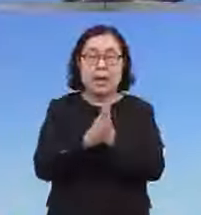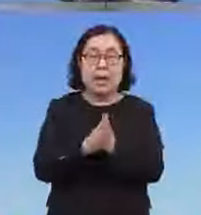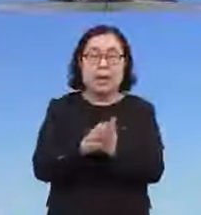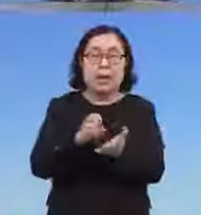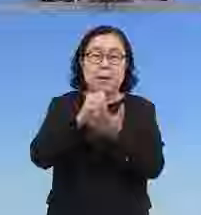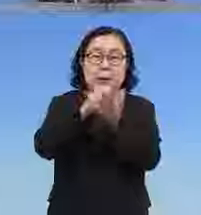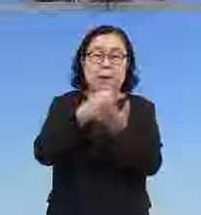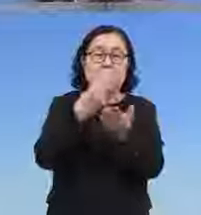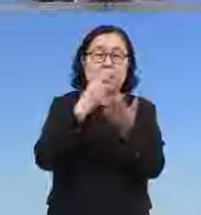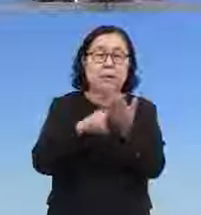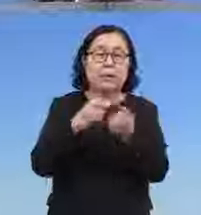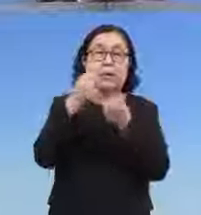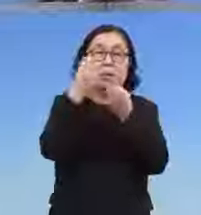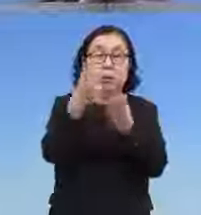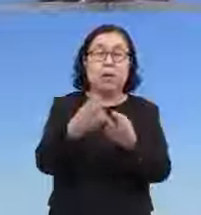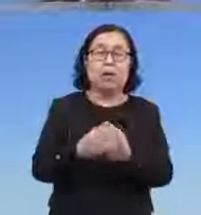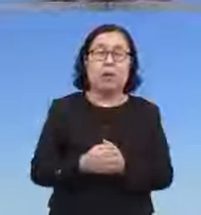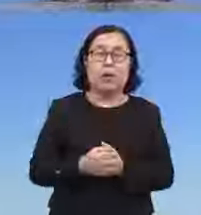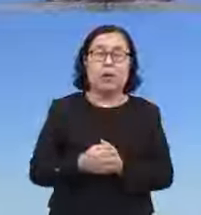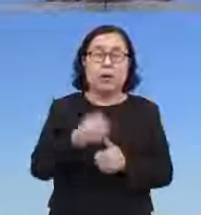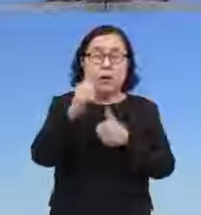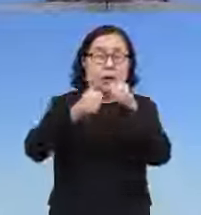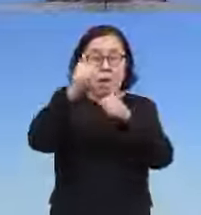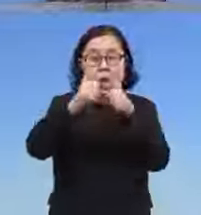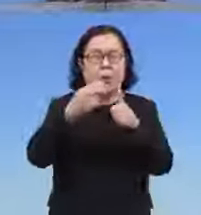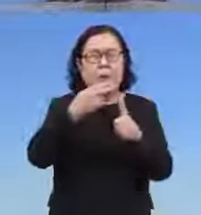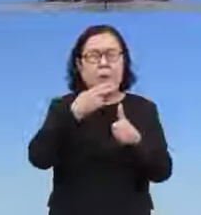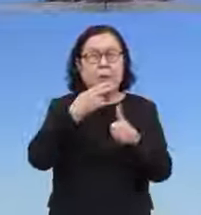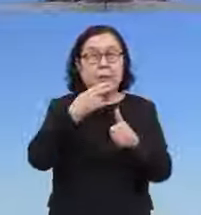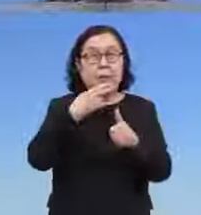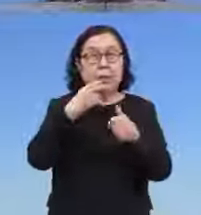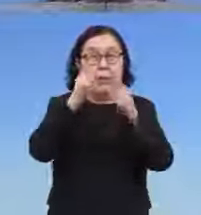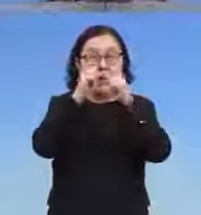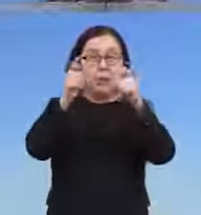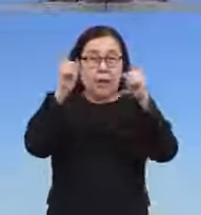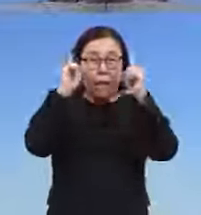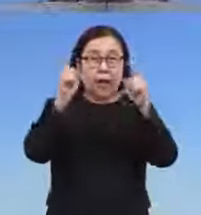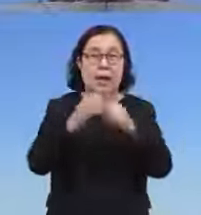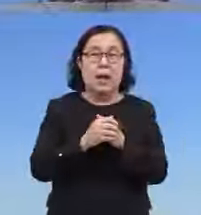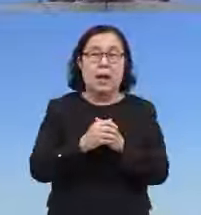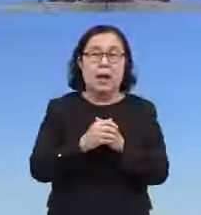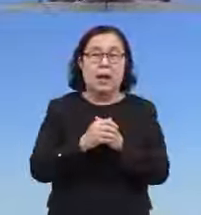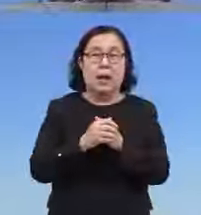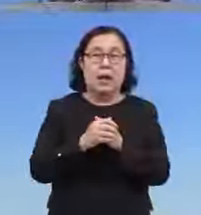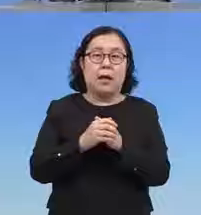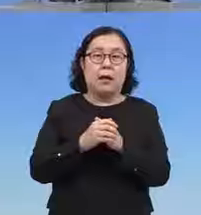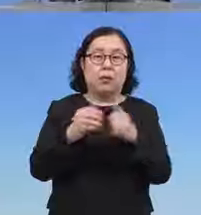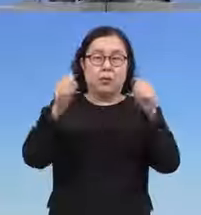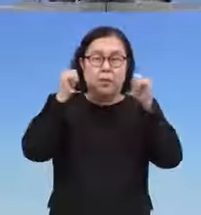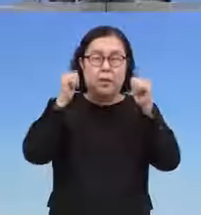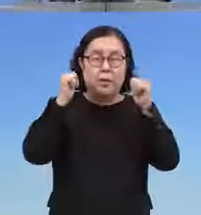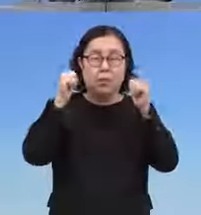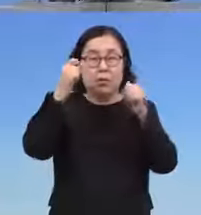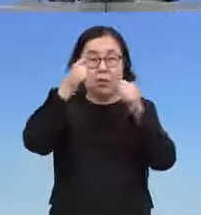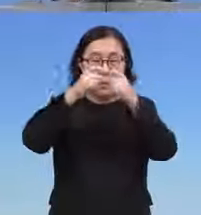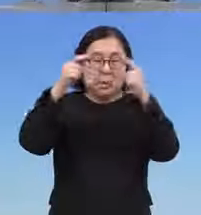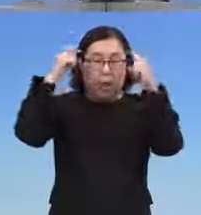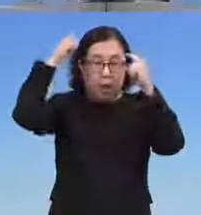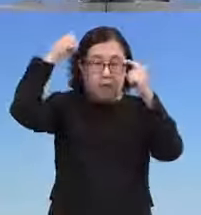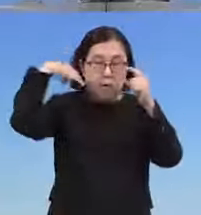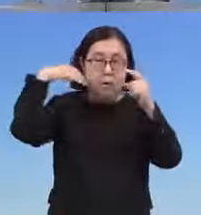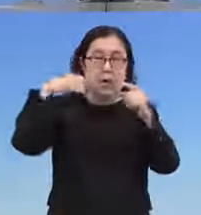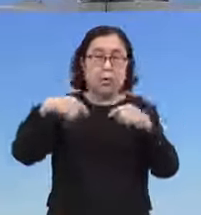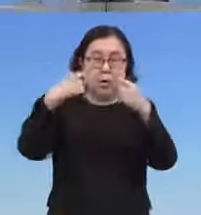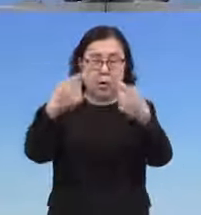하면 입학할 수 있겠느냐. 그래서 다행히 무시험으로 들어갔습니다. 미국에서 대학 졸업장하고 성적 증명서 내보내라